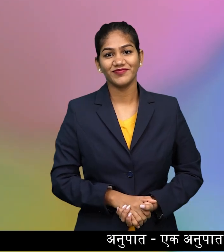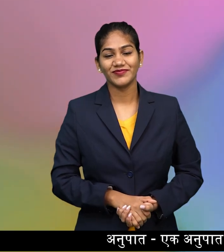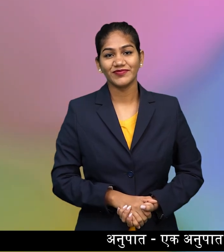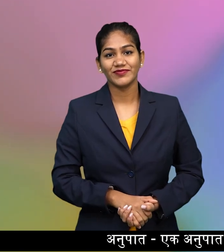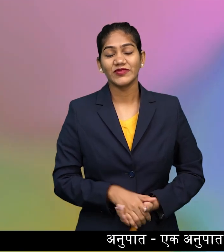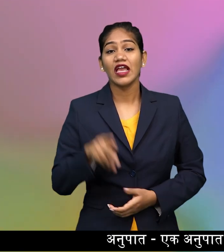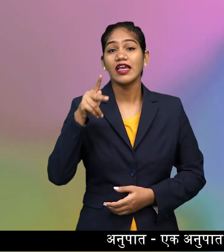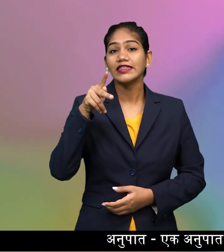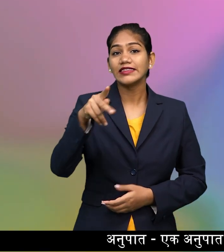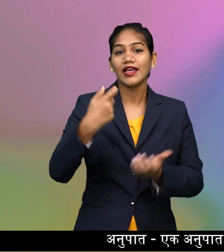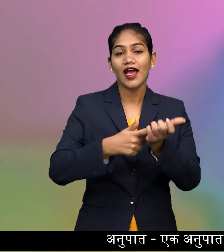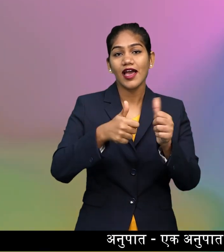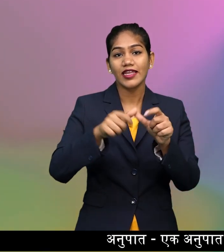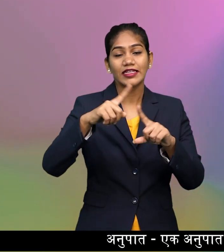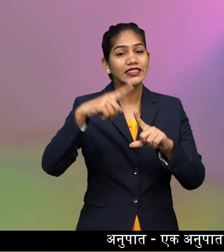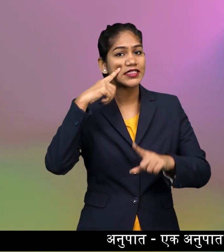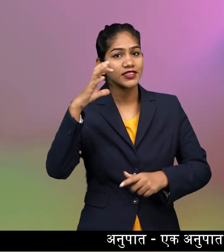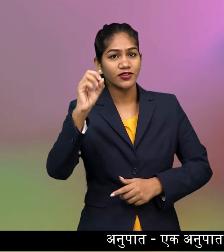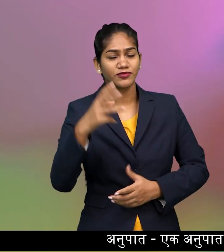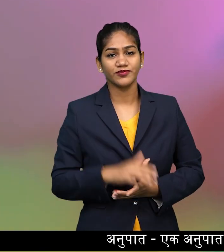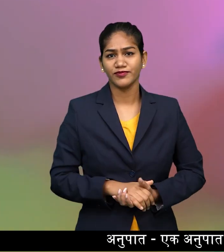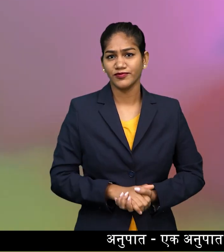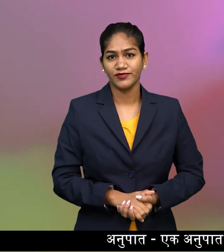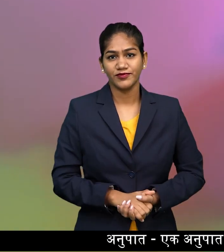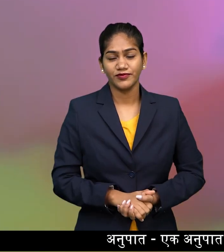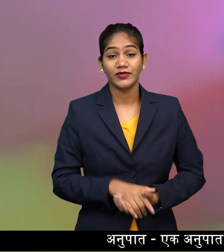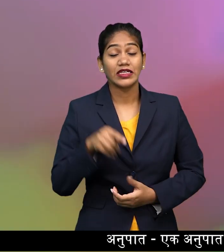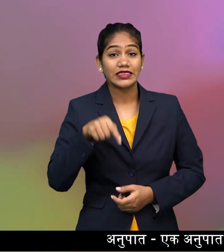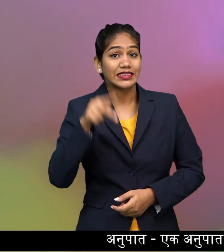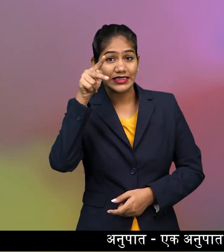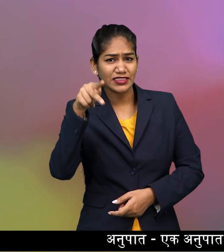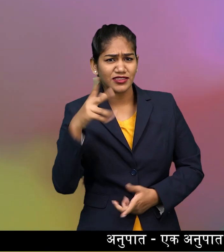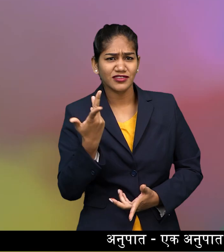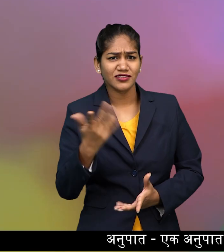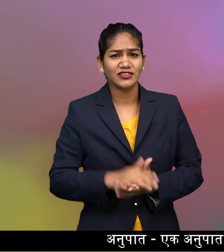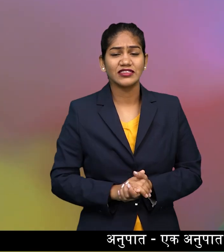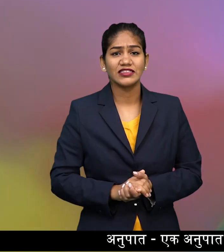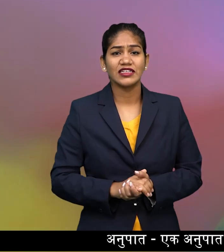अनुपात एक अनुपात दो चीज़ों के बीच एक संबंध है